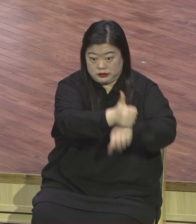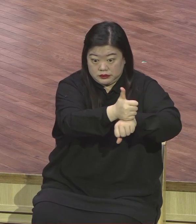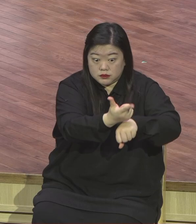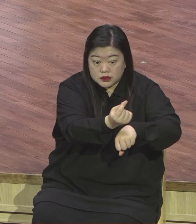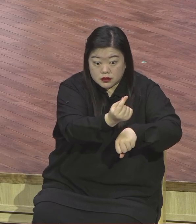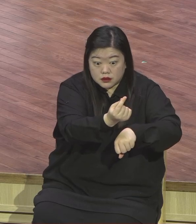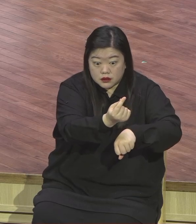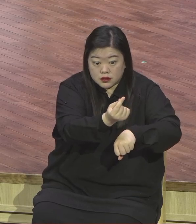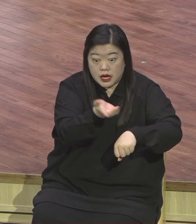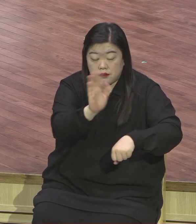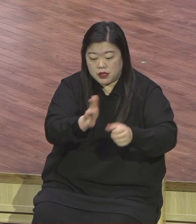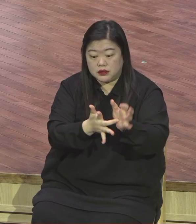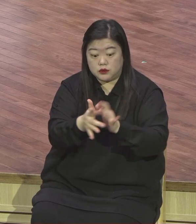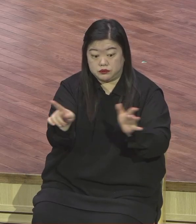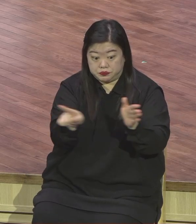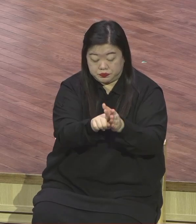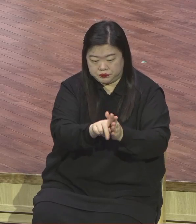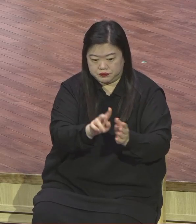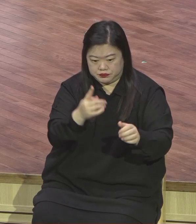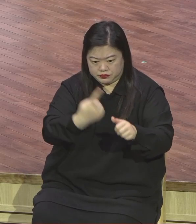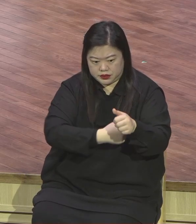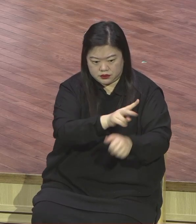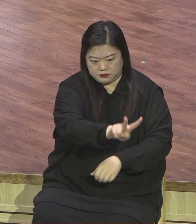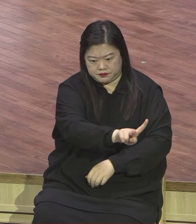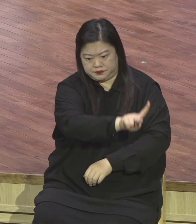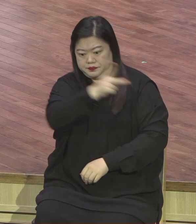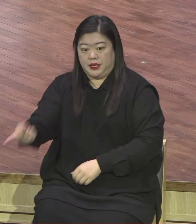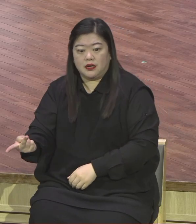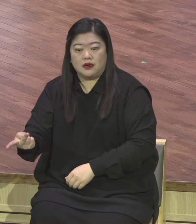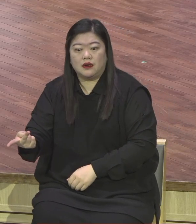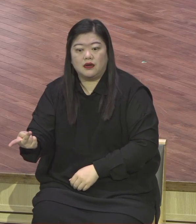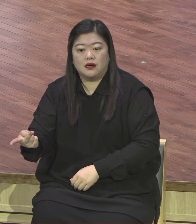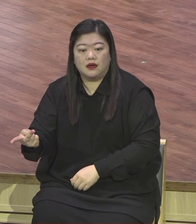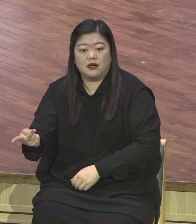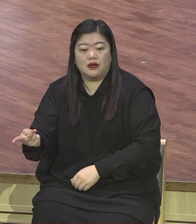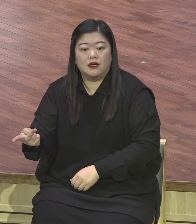하나님과 영적 소통하는 삶으로 바꾸어 주는 것.